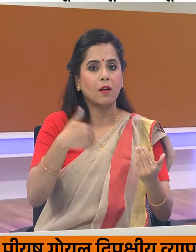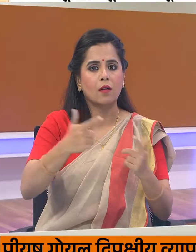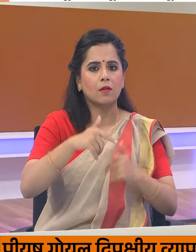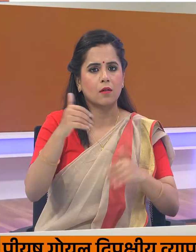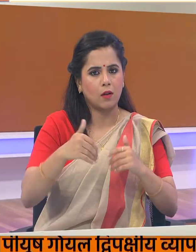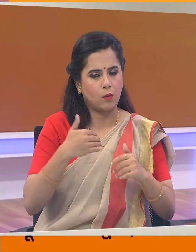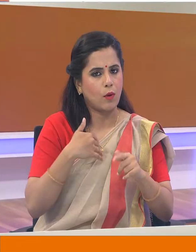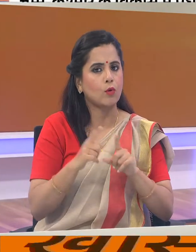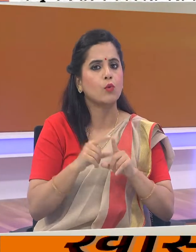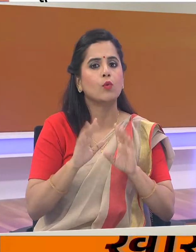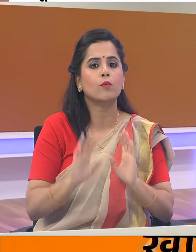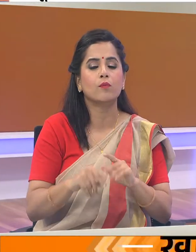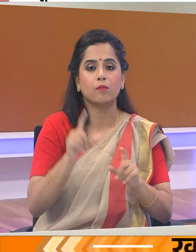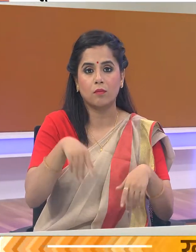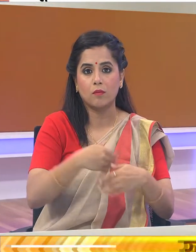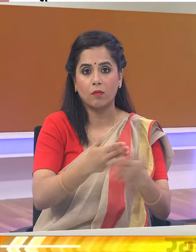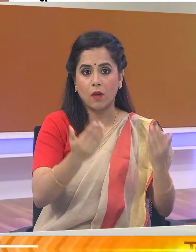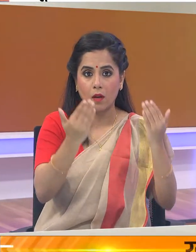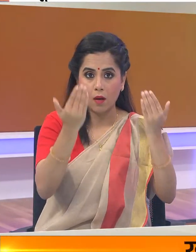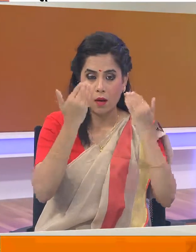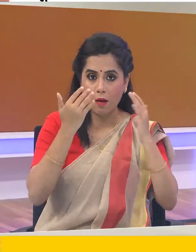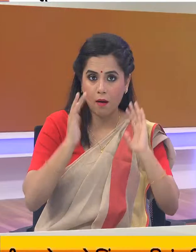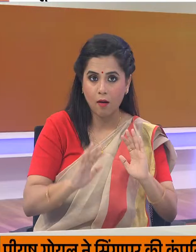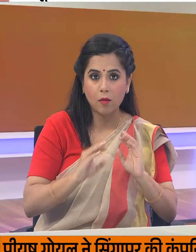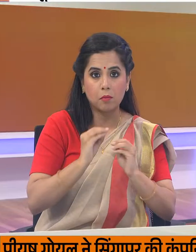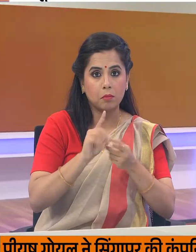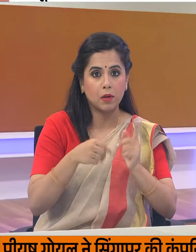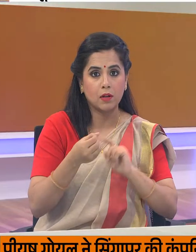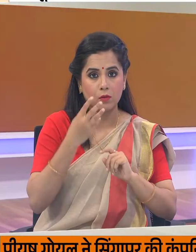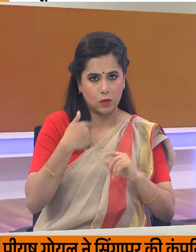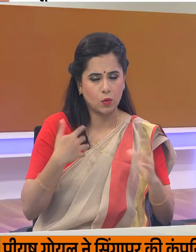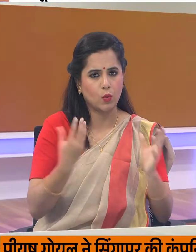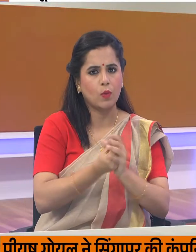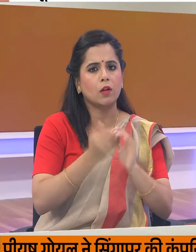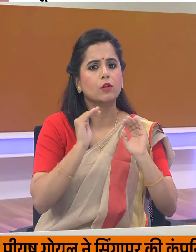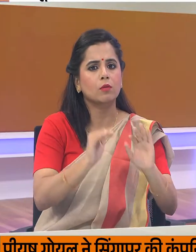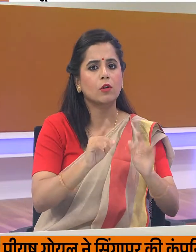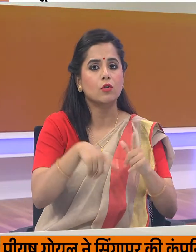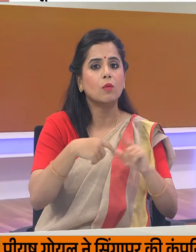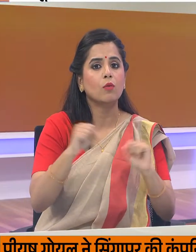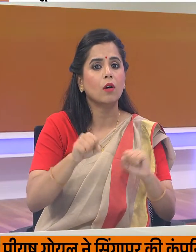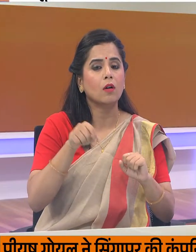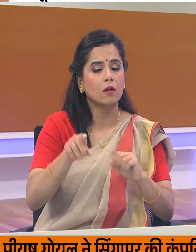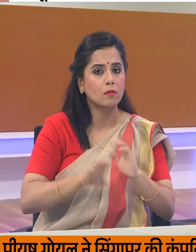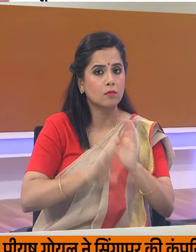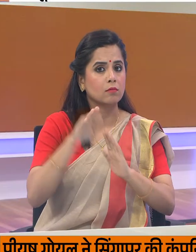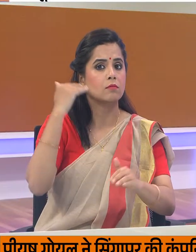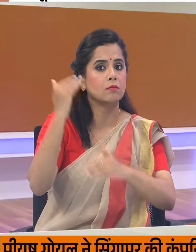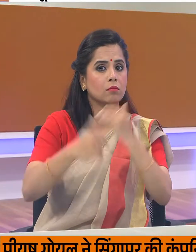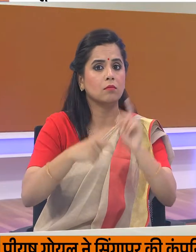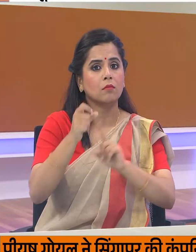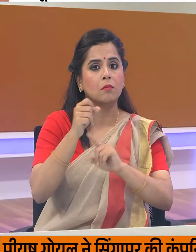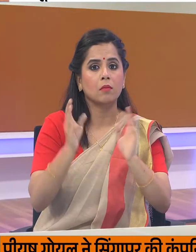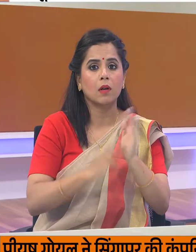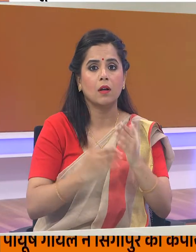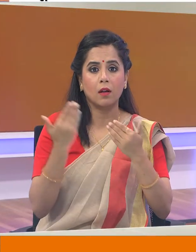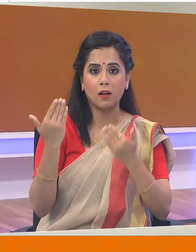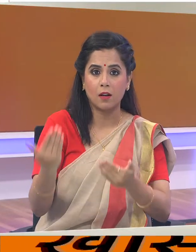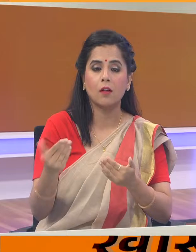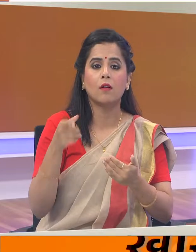लड़ रही है। जनता का आशीर्वाद भाजपा के साथ है। जम्मू कश्मीर के विकास में प्रधानमंत्री